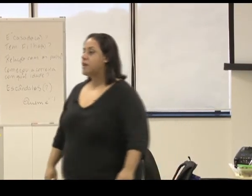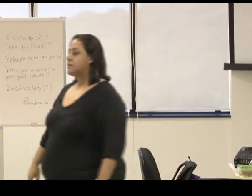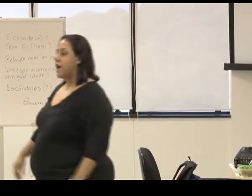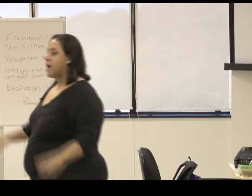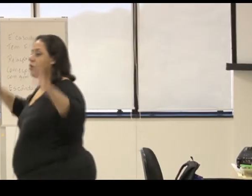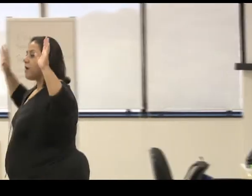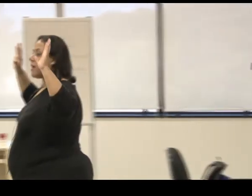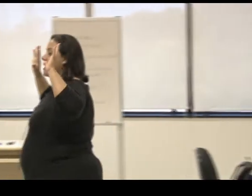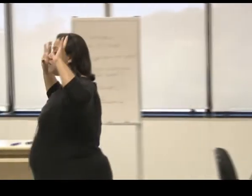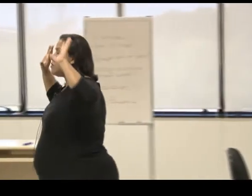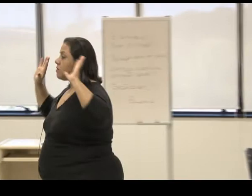Certo? Como é que é isso?